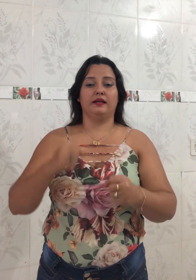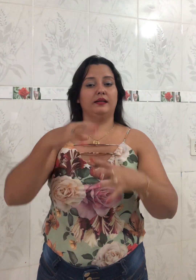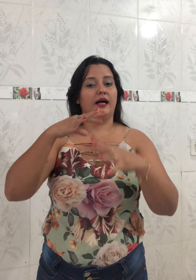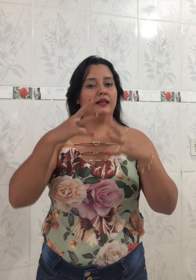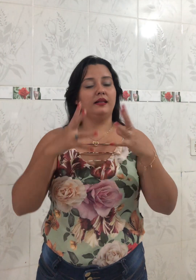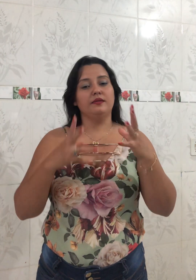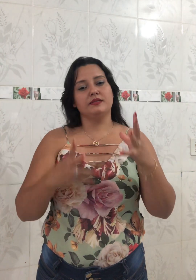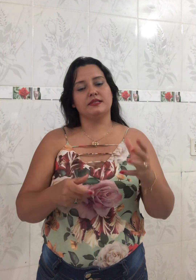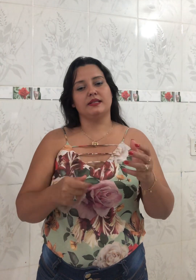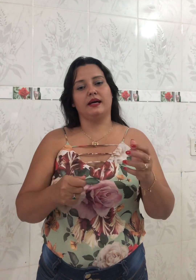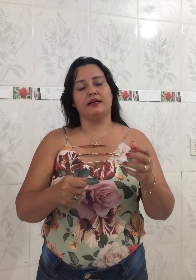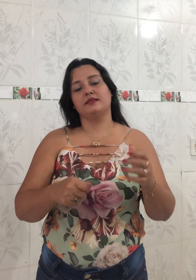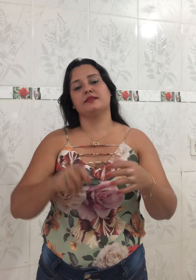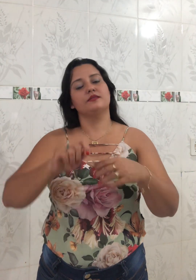a língua de sinais